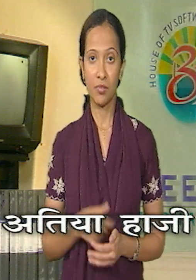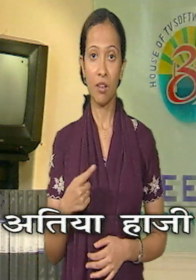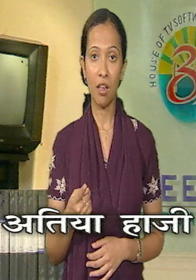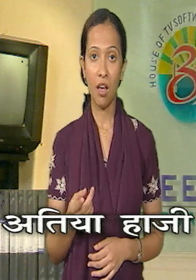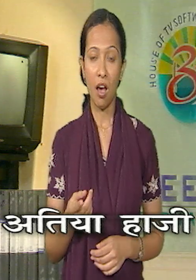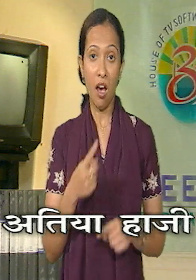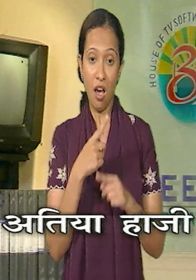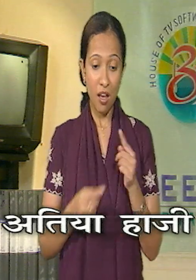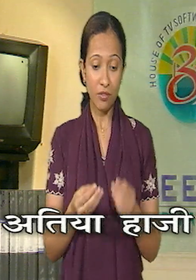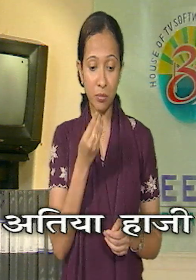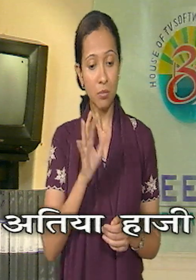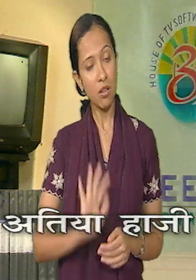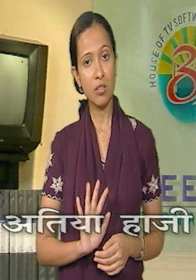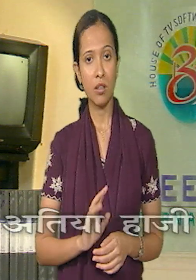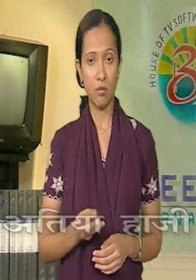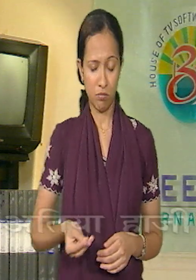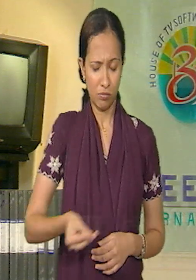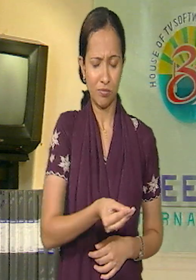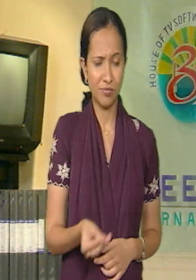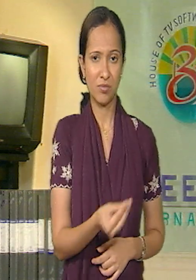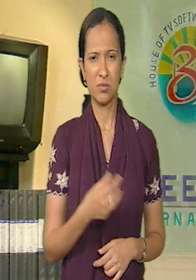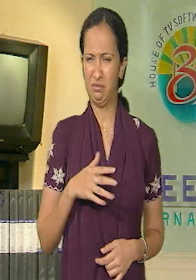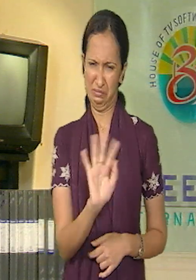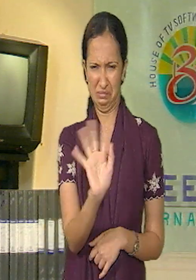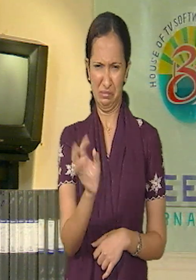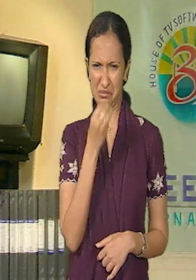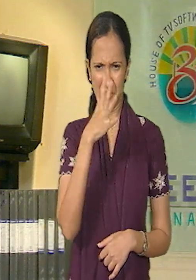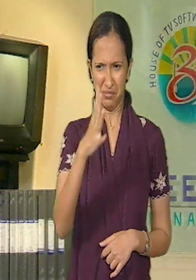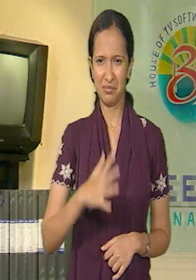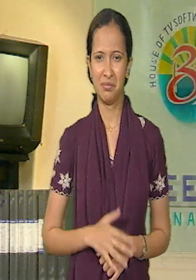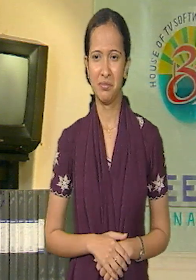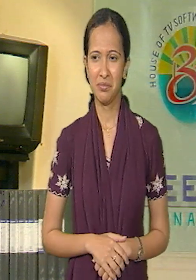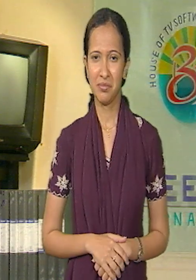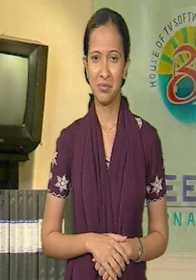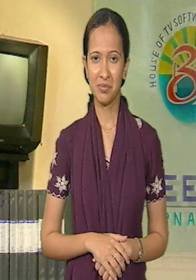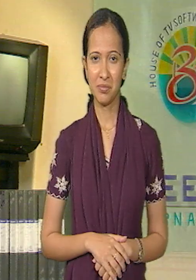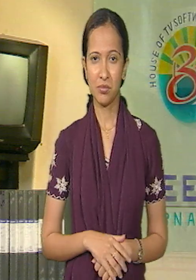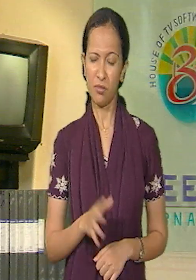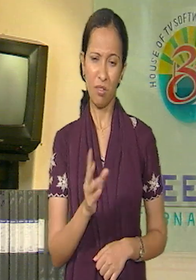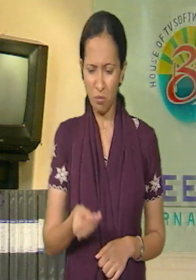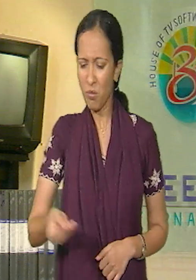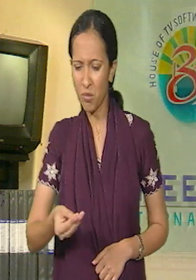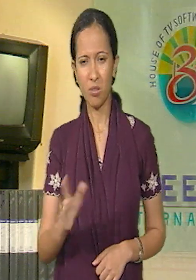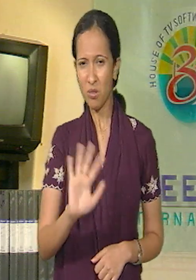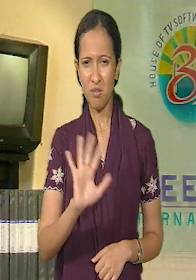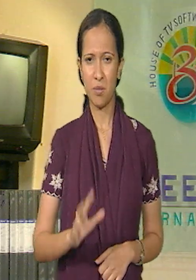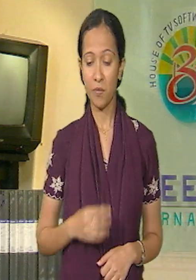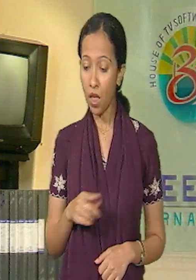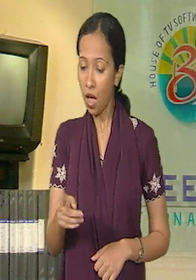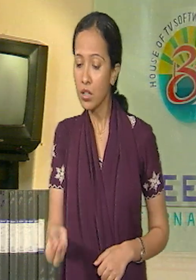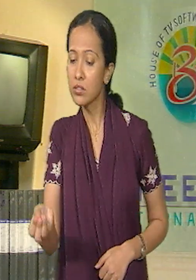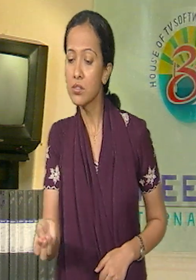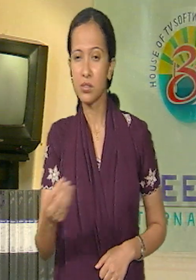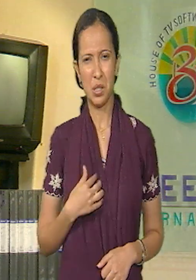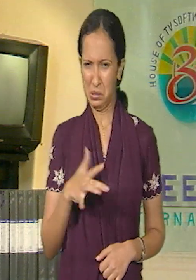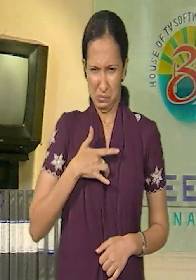अरे ये क्या, अभी तक तुमने आधी रोटी खाई, ये लो एक और। नहीं मम्मी, अब मैं और नहीं खा सकती। एक और। नहीं मम्मी। अच्छा ये लो, एक तुम ले